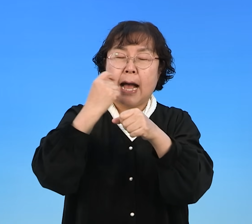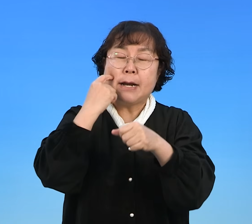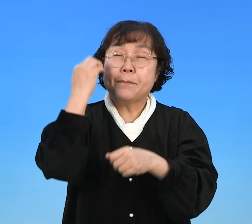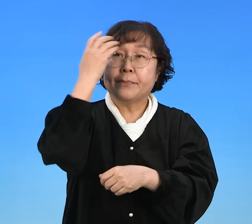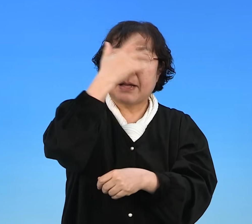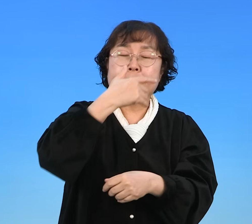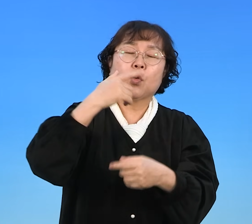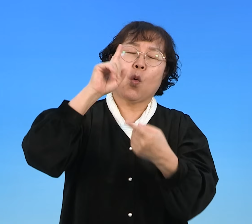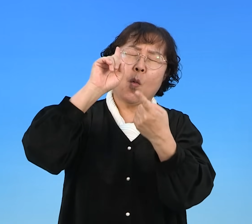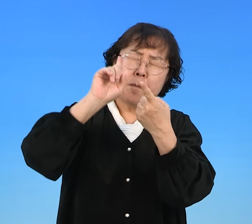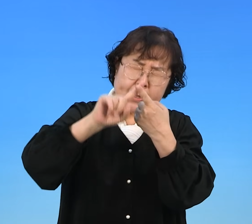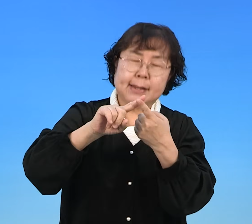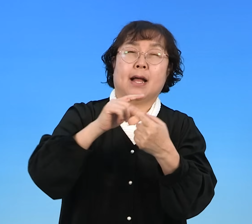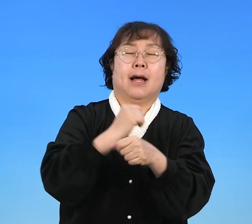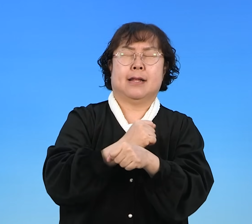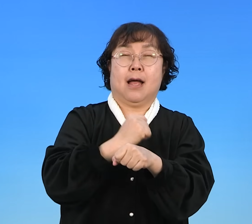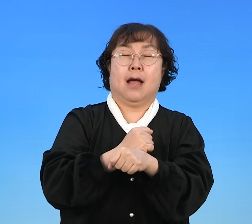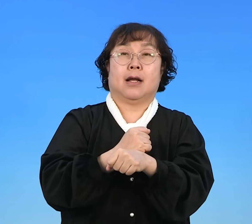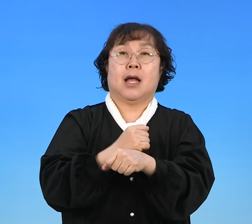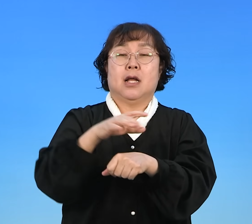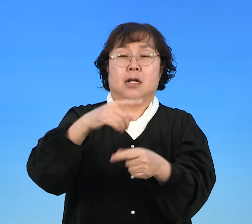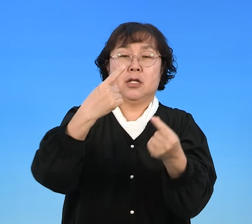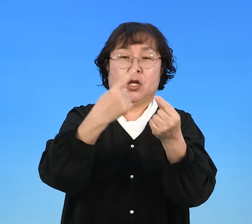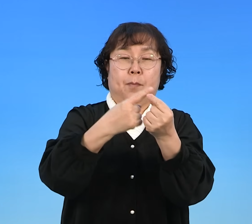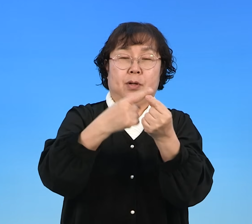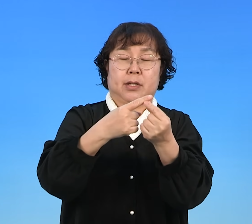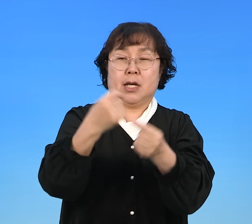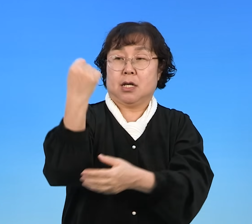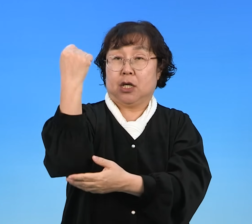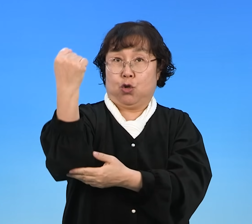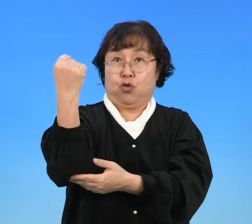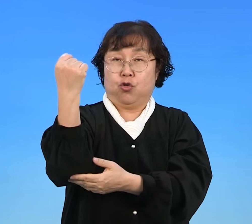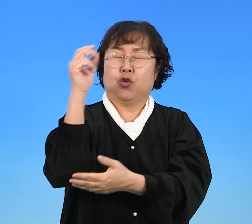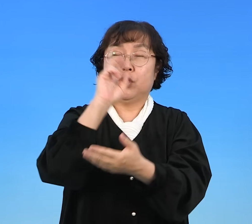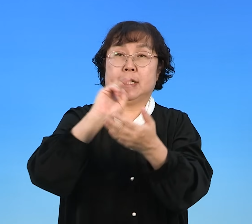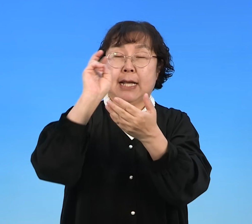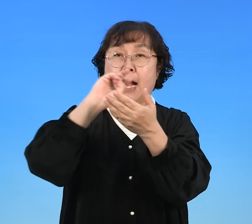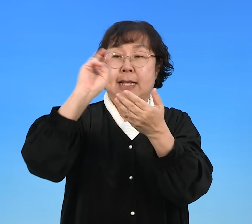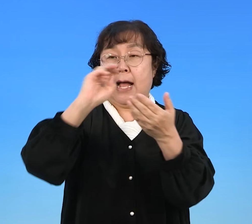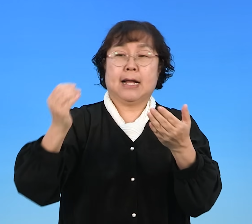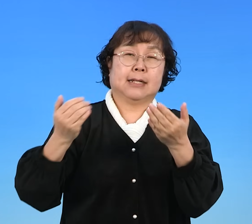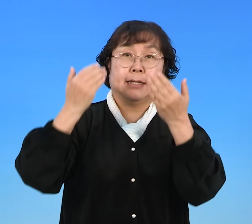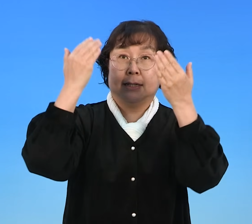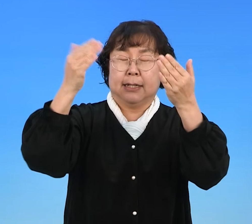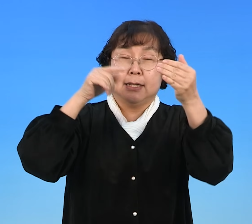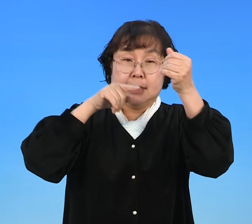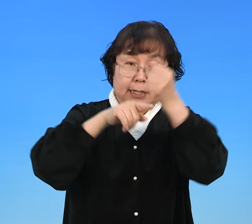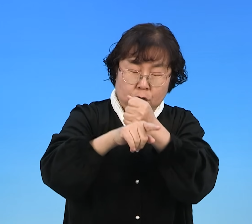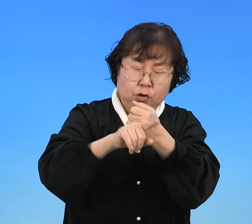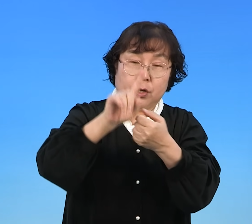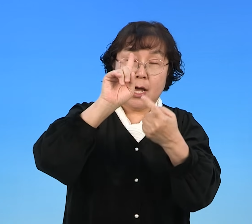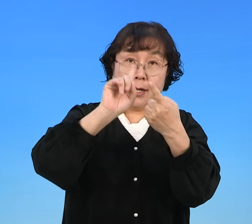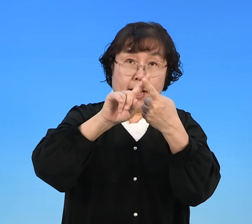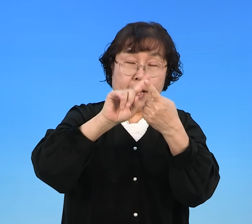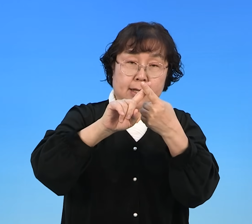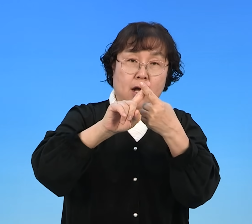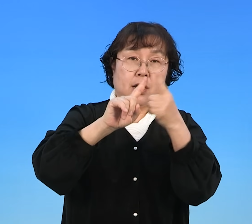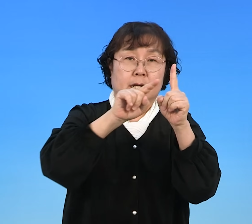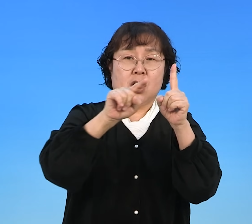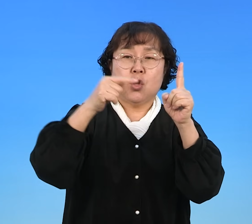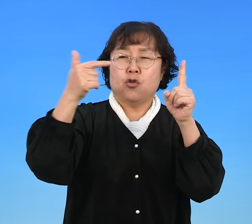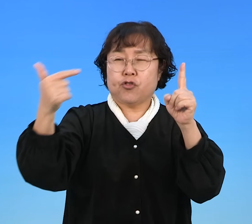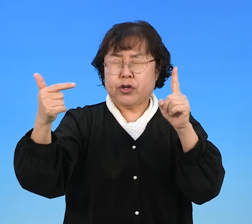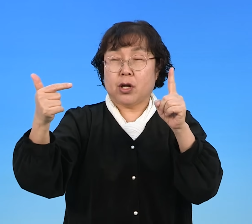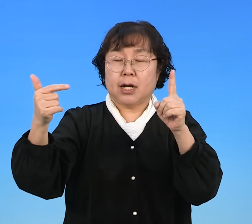아름답고 마땅하도다. 그렇게 첫 번째 기둥을 세우고는 그렇게 찬양해야 되는 이유에 대해서 6절까지